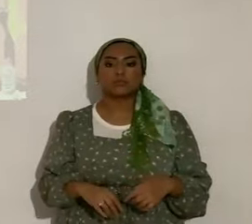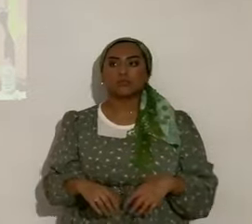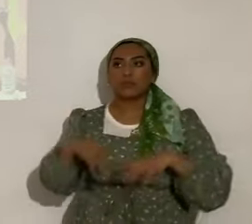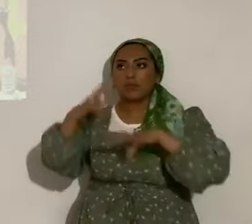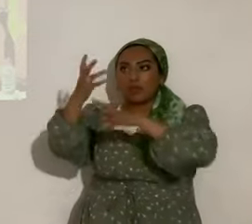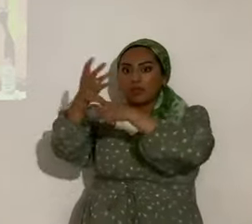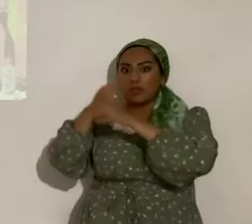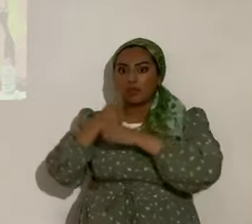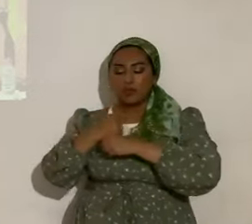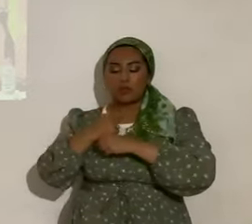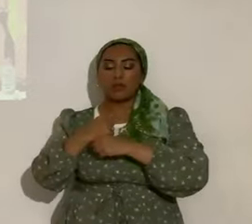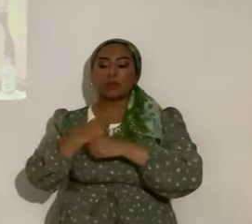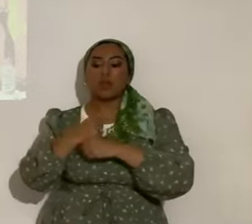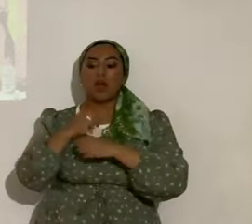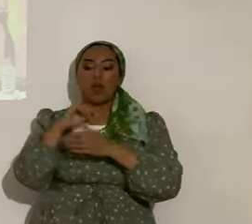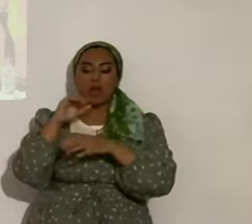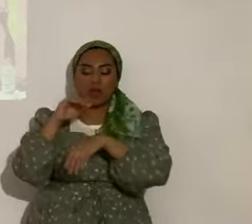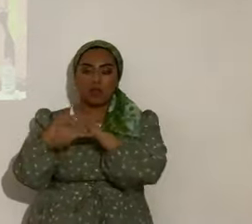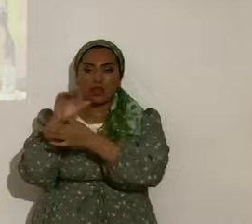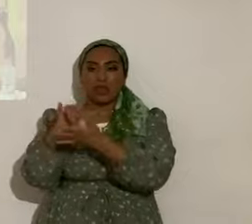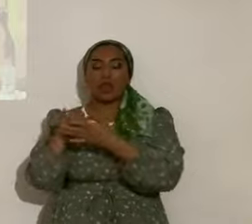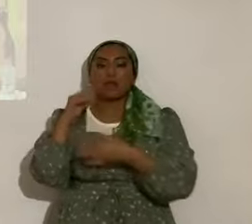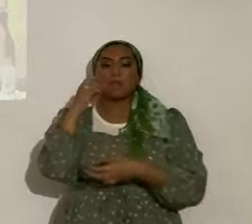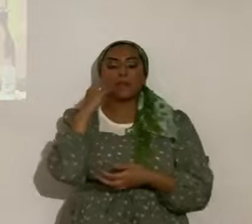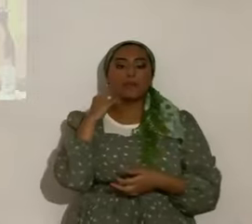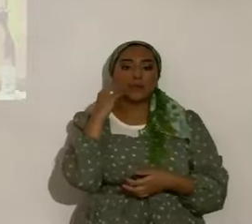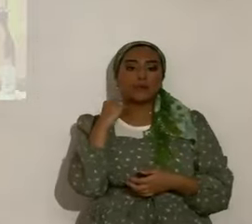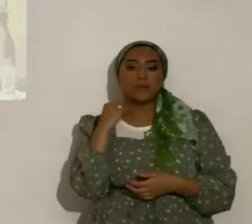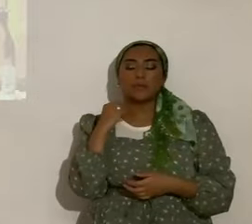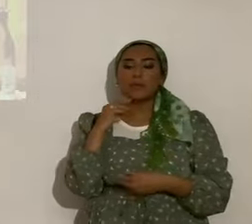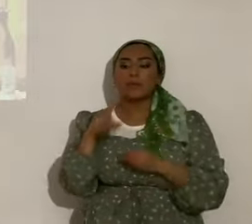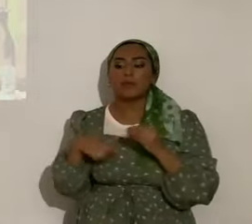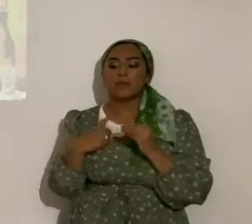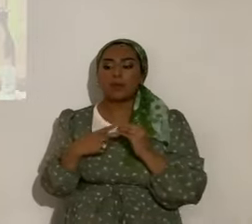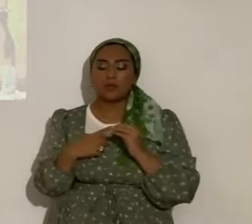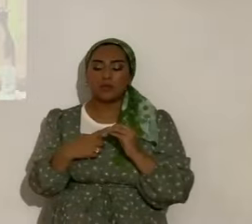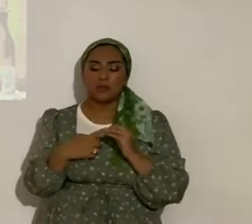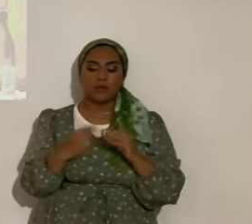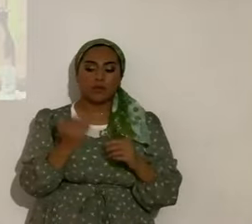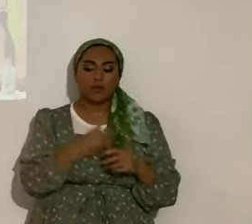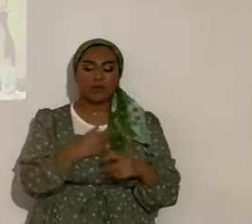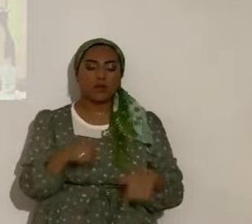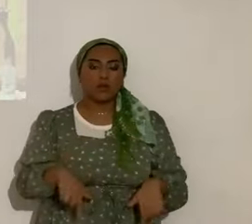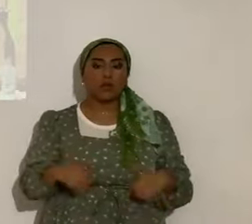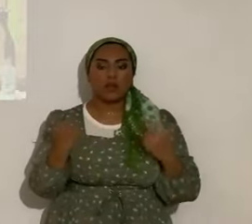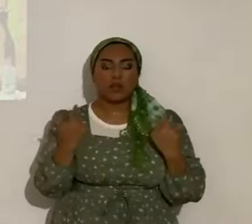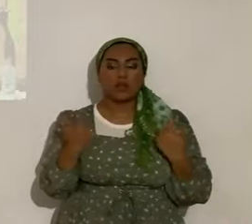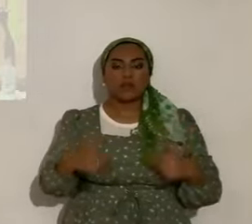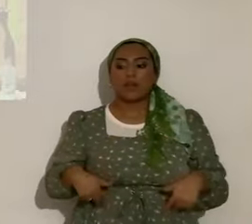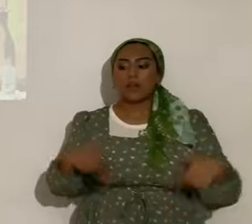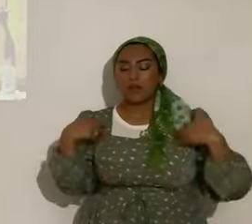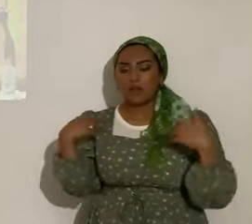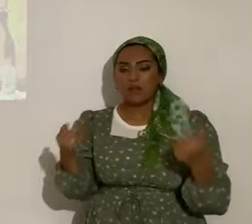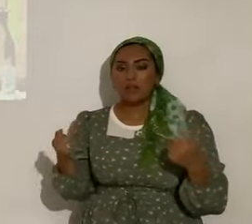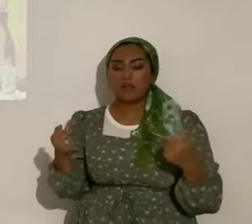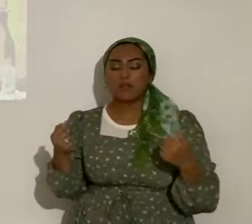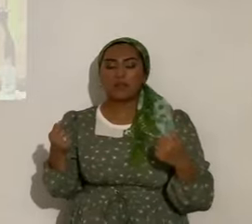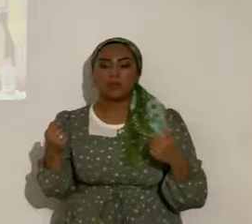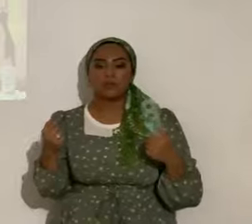adquirir dominio sobre esa experiencia, sobre las condiciones de vida, salud y todos los asuntos